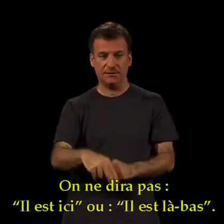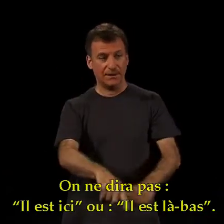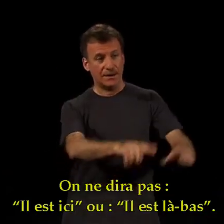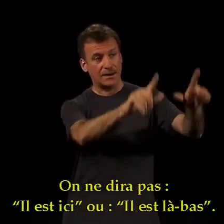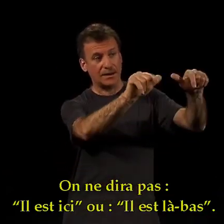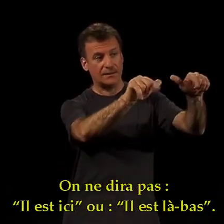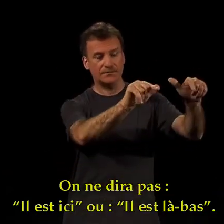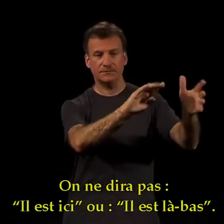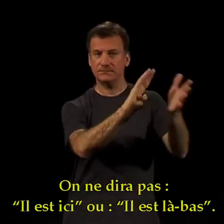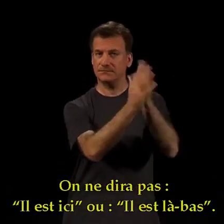ou «Il est là-bas.»